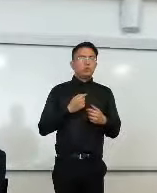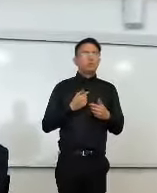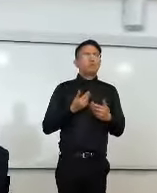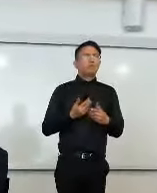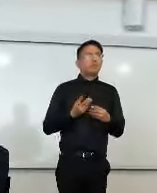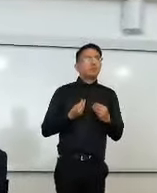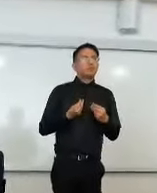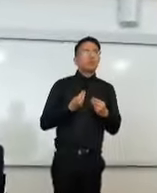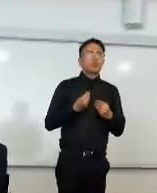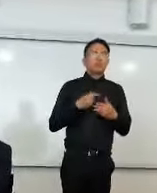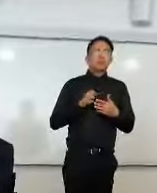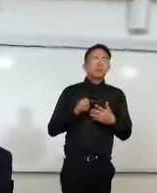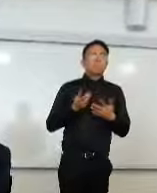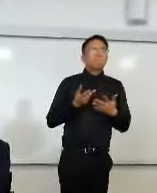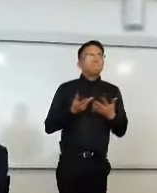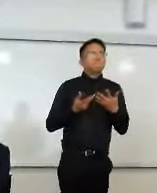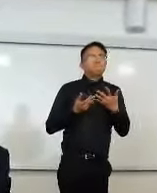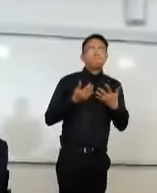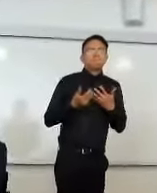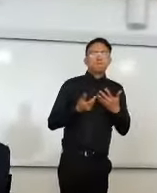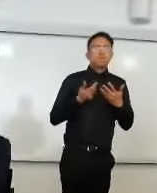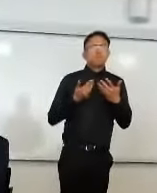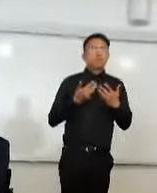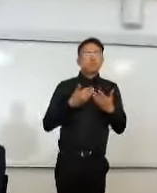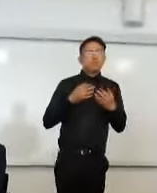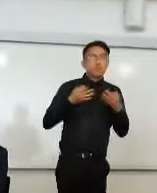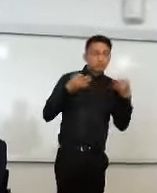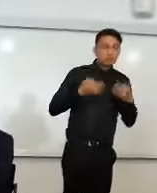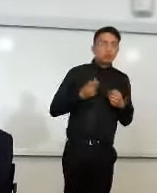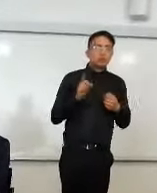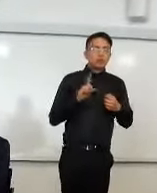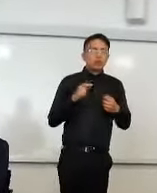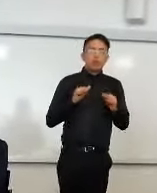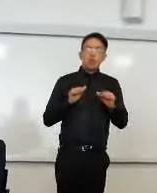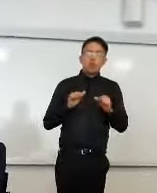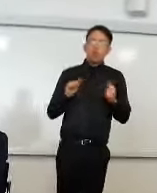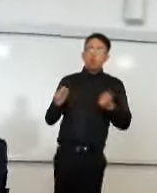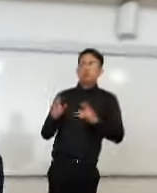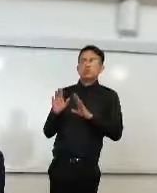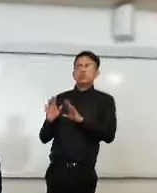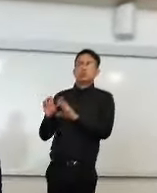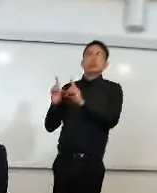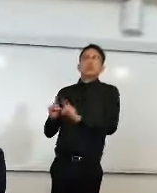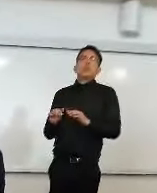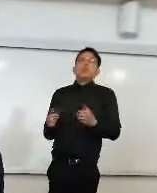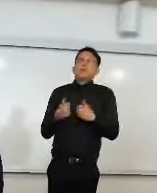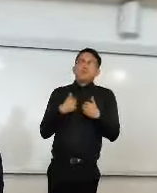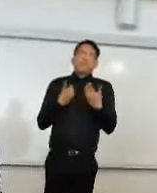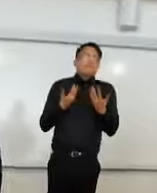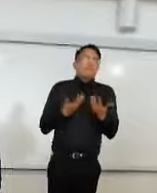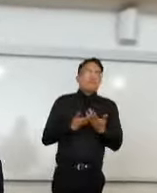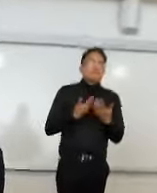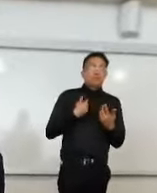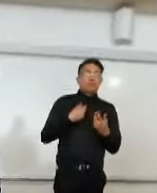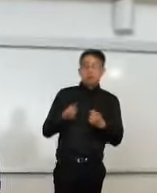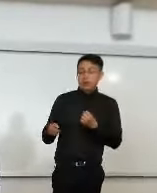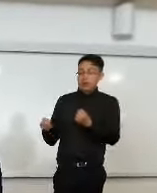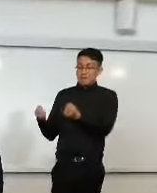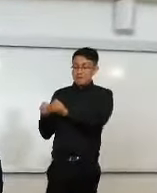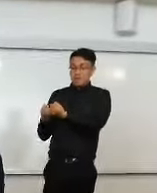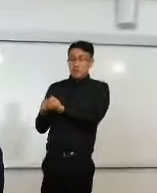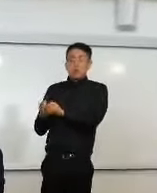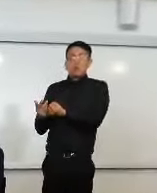todavía incipientes para poder empezar a decir cómo es que opera este tema de la provisión de apoyos